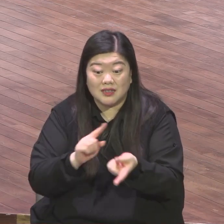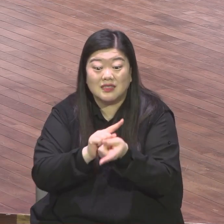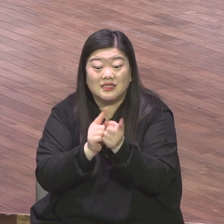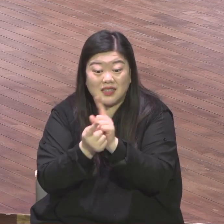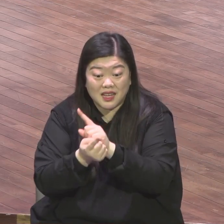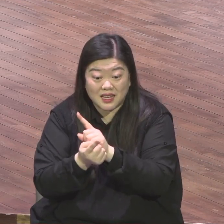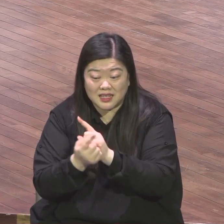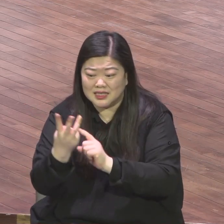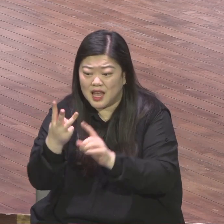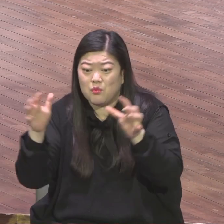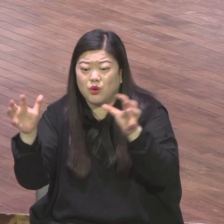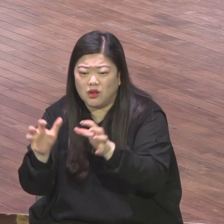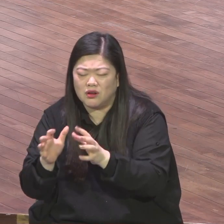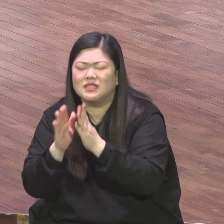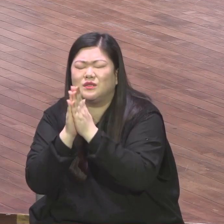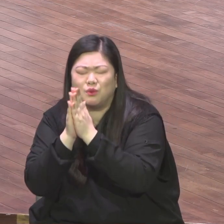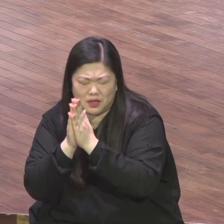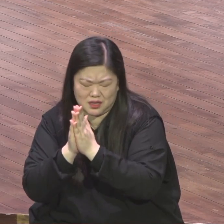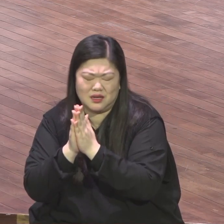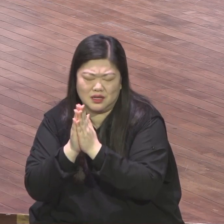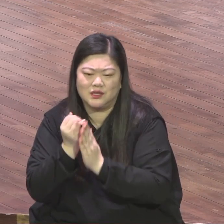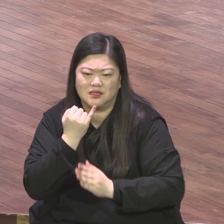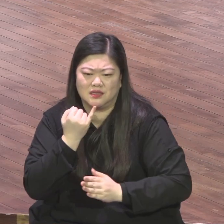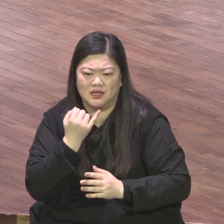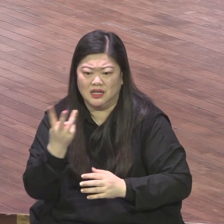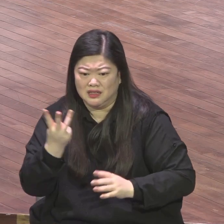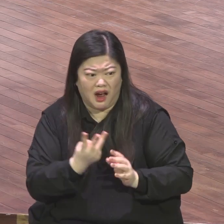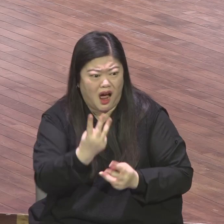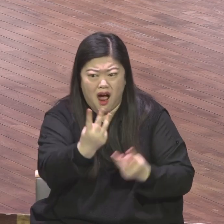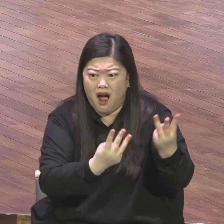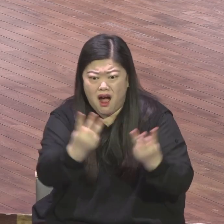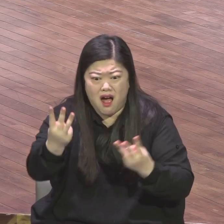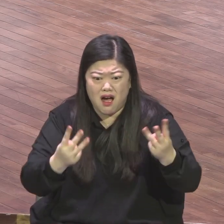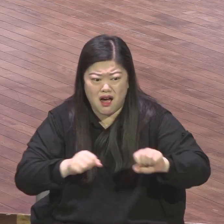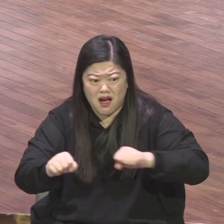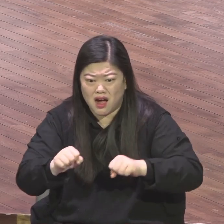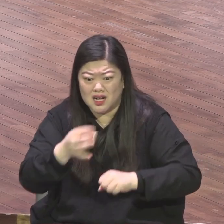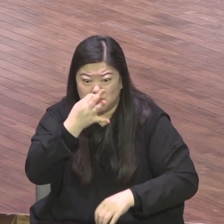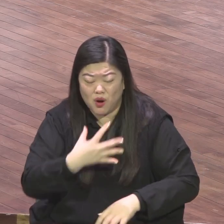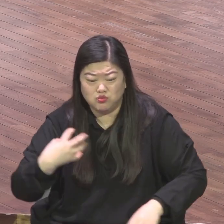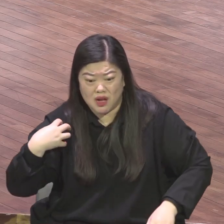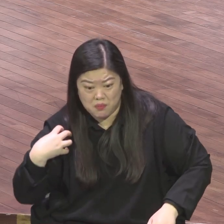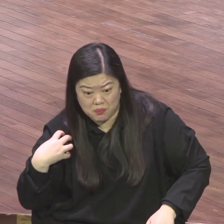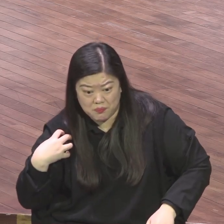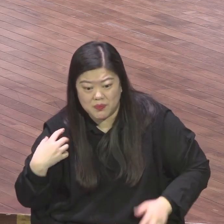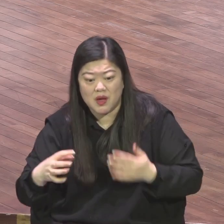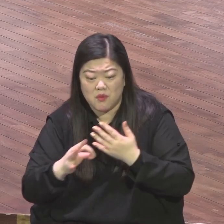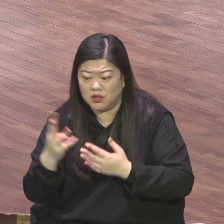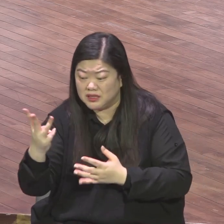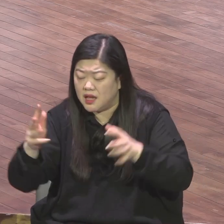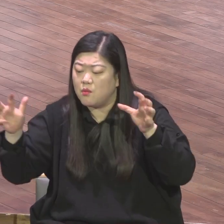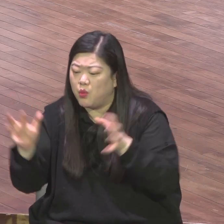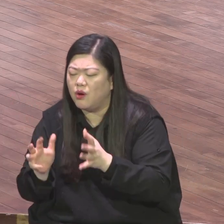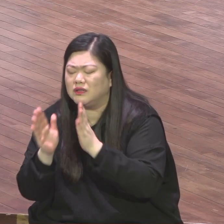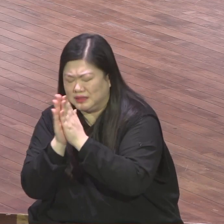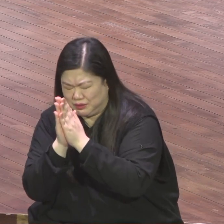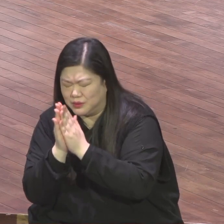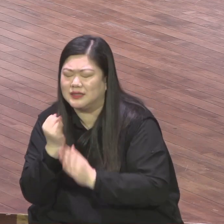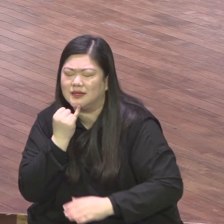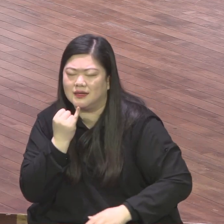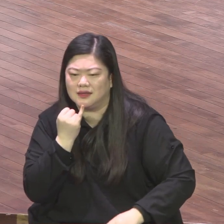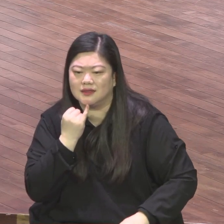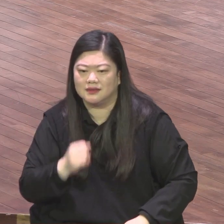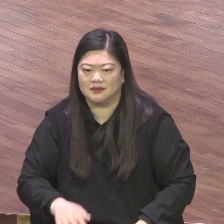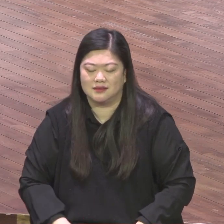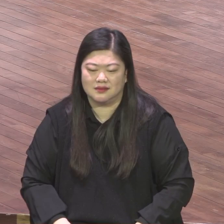3일조 한다는데 뭔지도 모르겠고 나는 내 문제가 너무 많아가지고 뭐 남 생각할 수 있는 뭐 여유도 없는데요 자꾸 이러는데 무슨